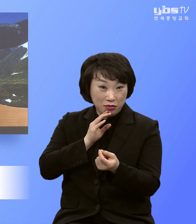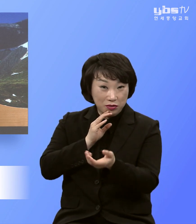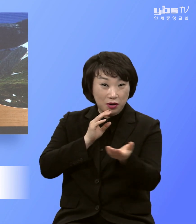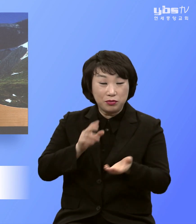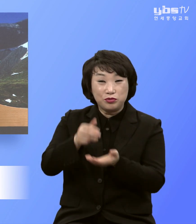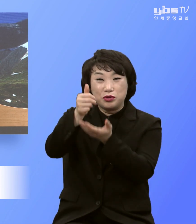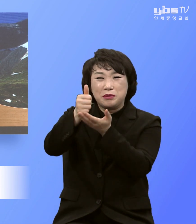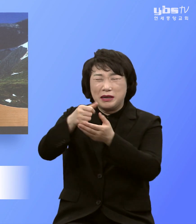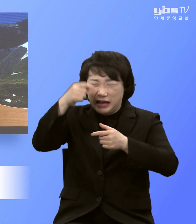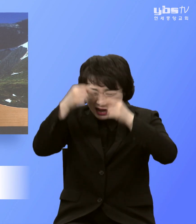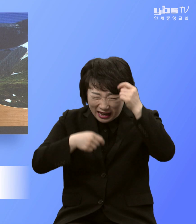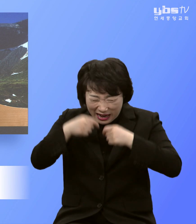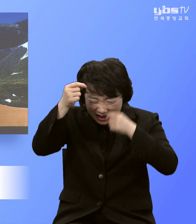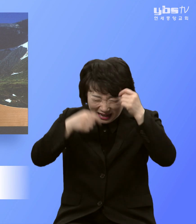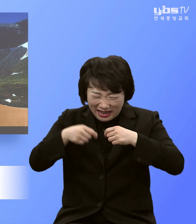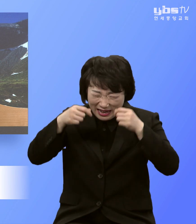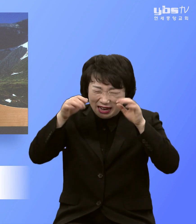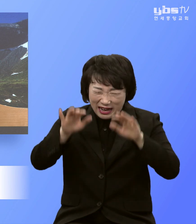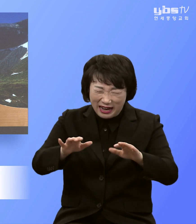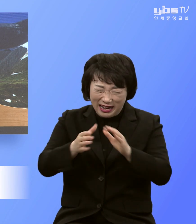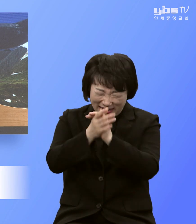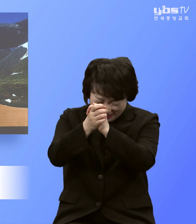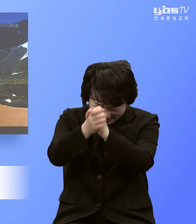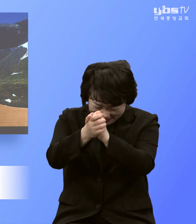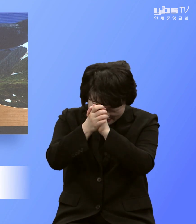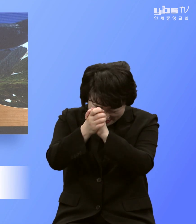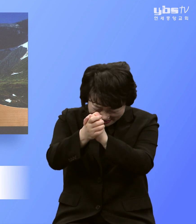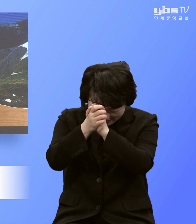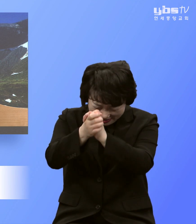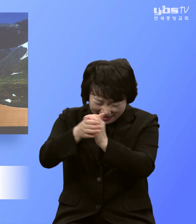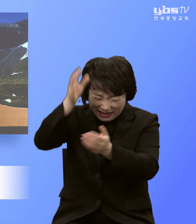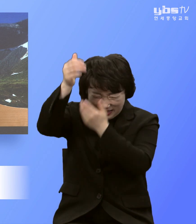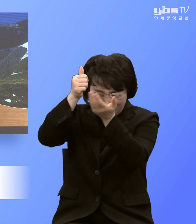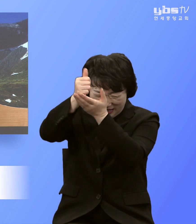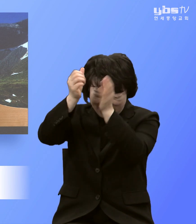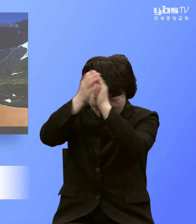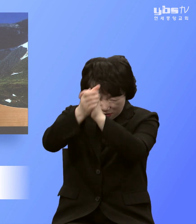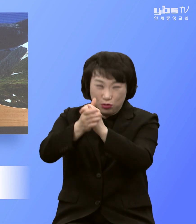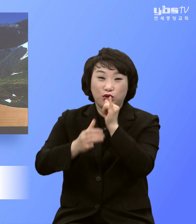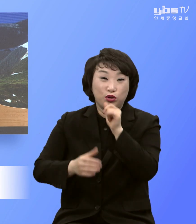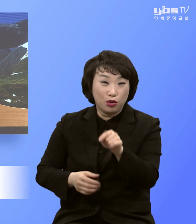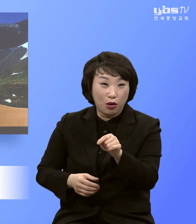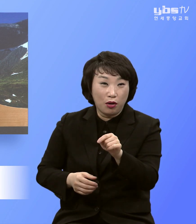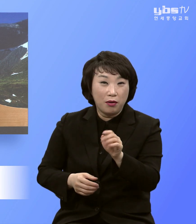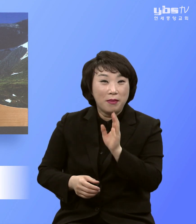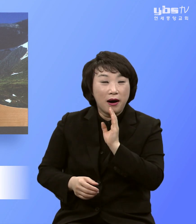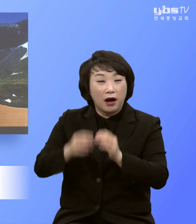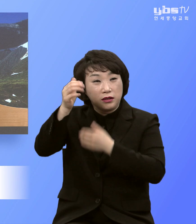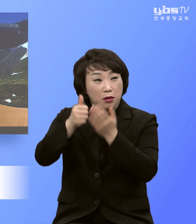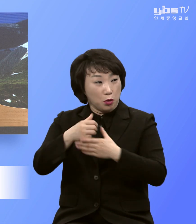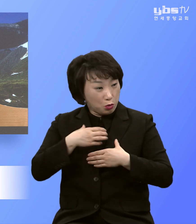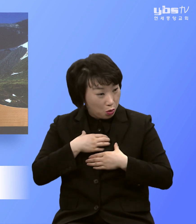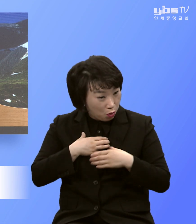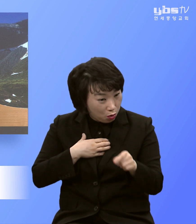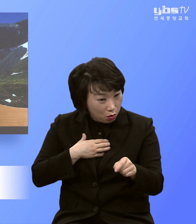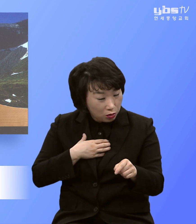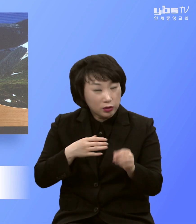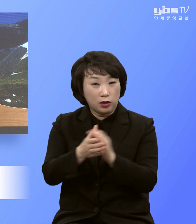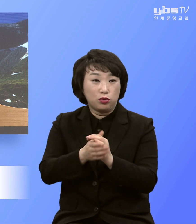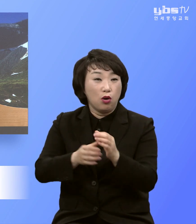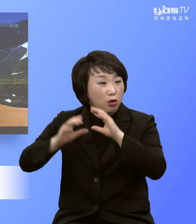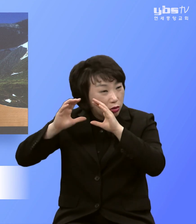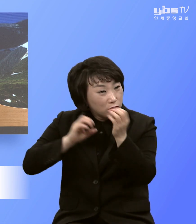주님이 심한 통곡과 눈물로 하나님께 아뢰었다는 말, 하나님이 경외하심으로 그